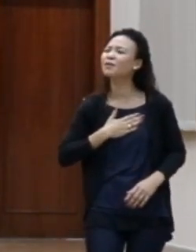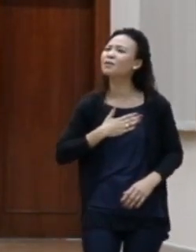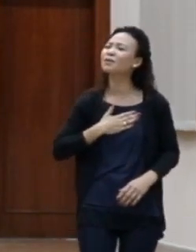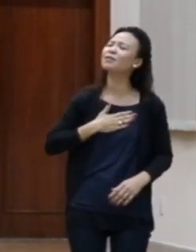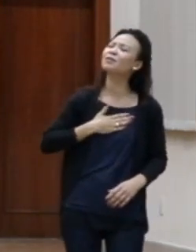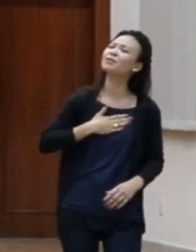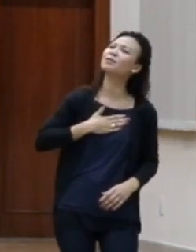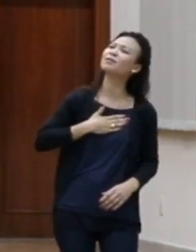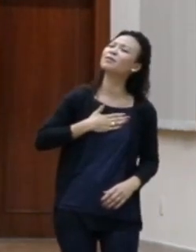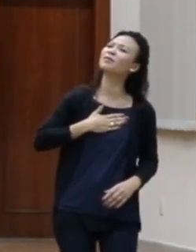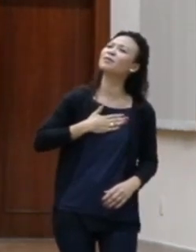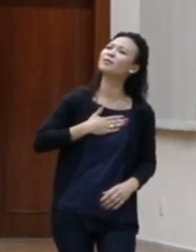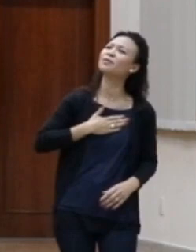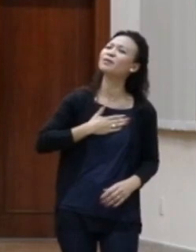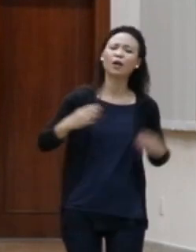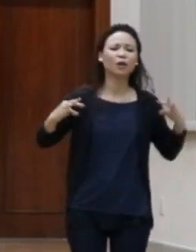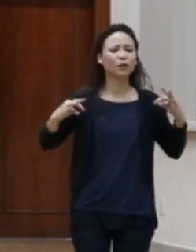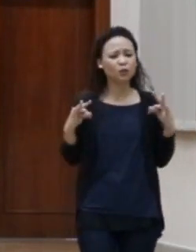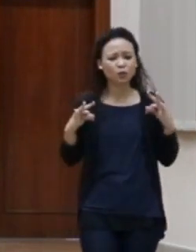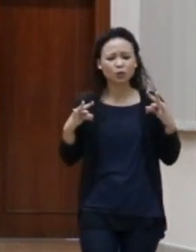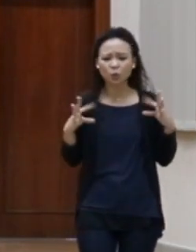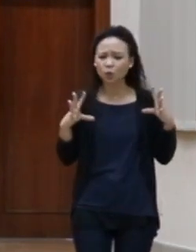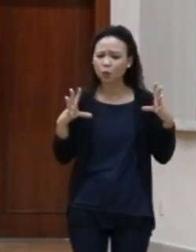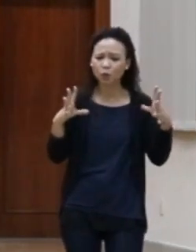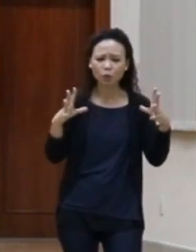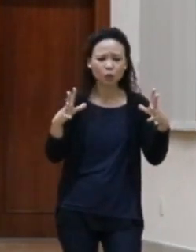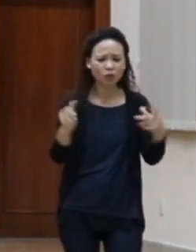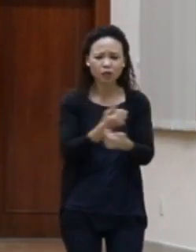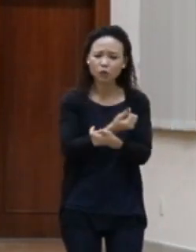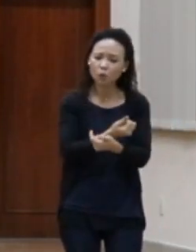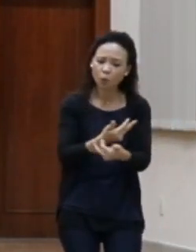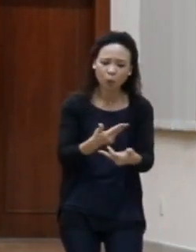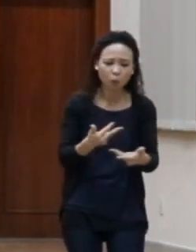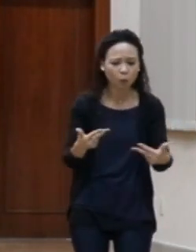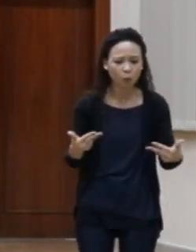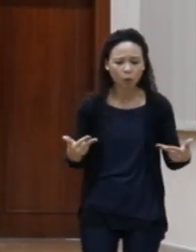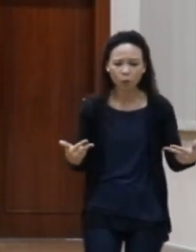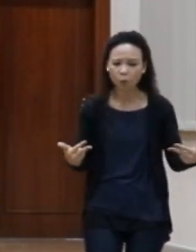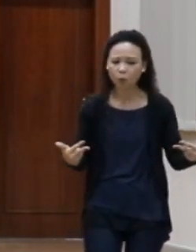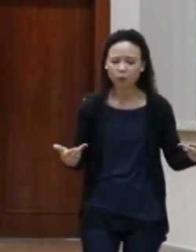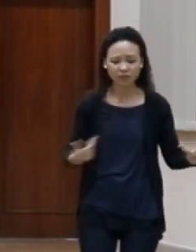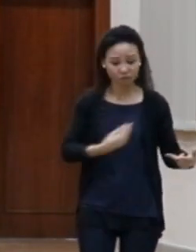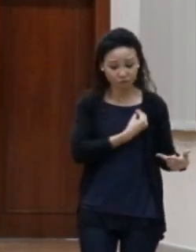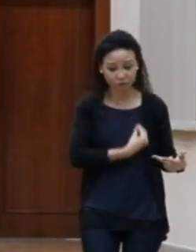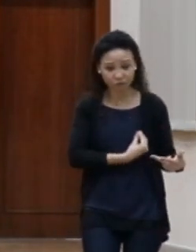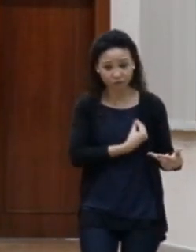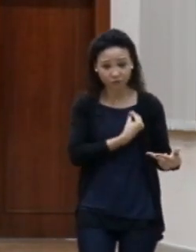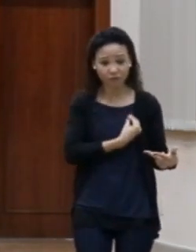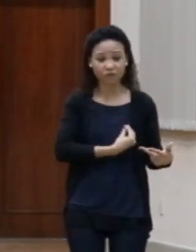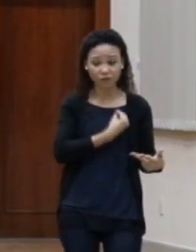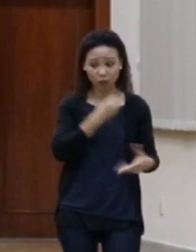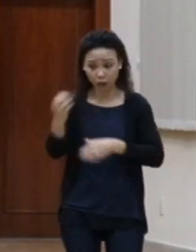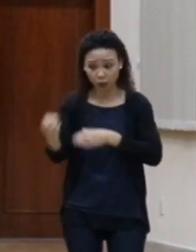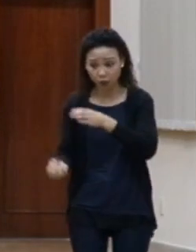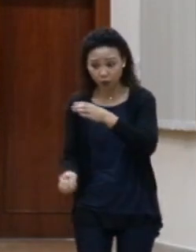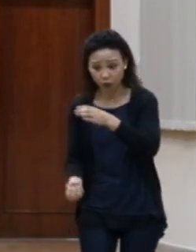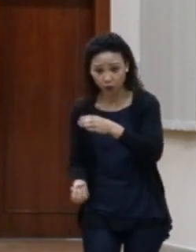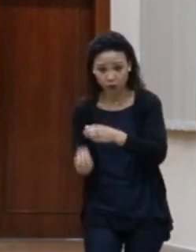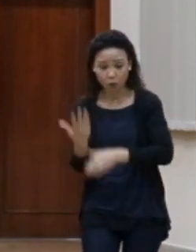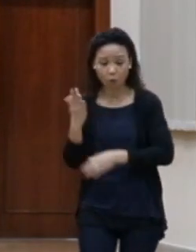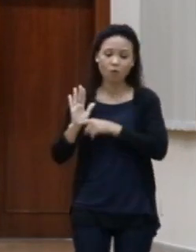Todas as coisas cooperam para o bem daqueles que